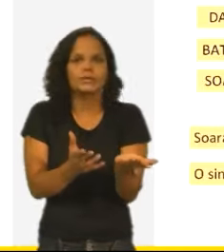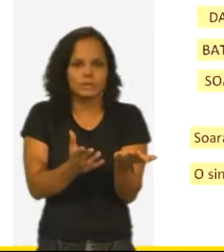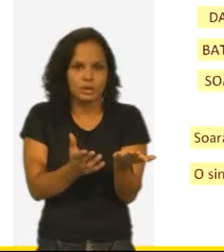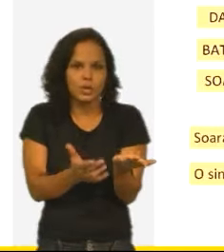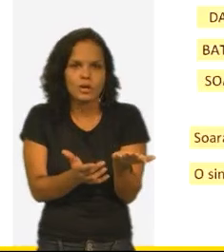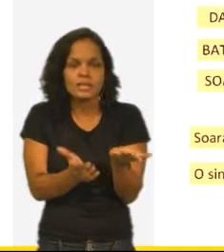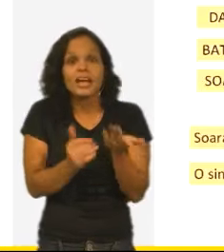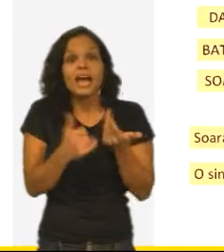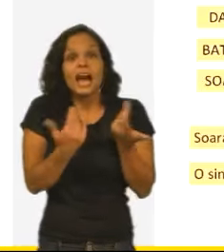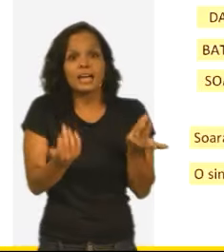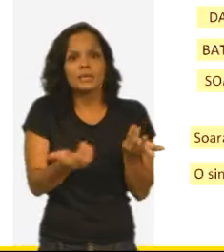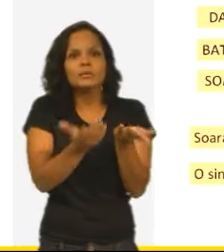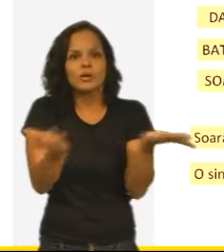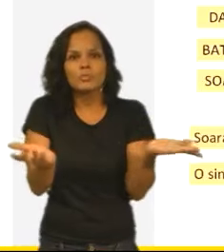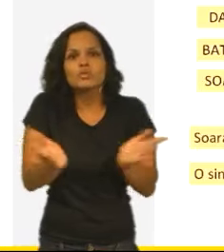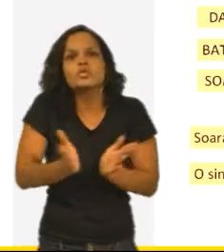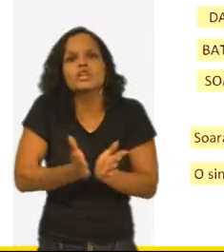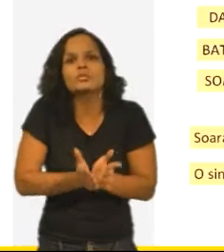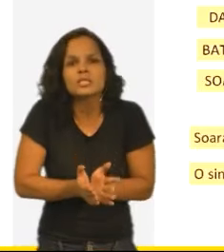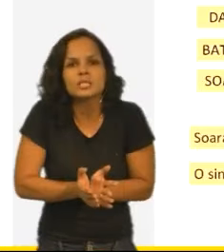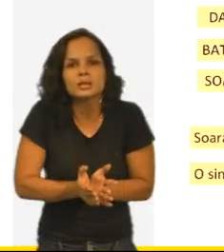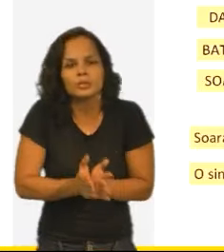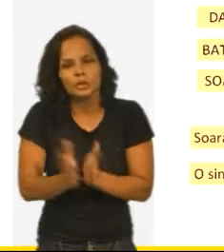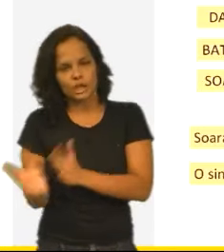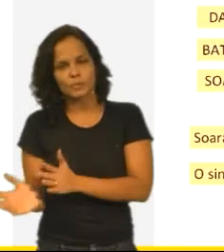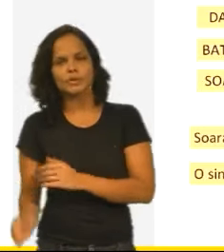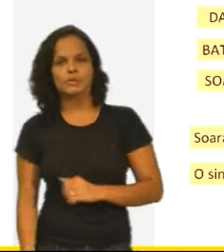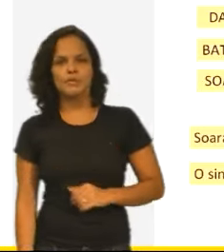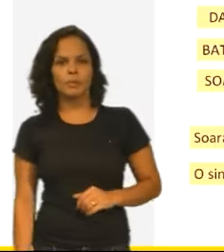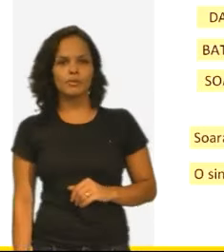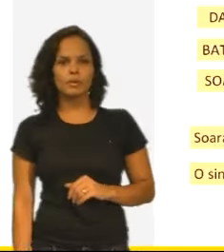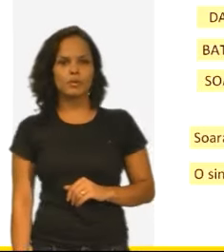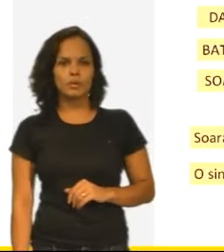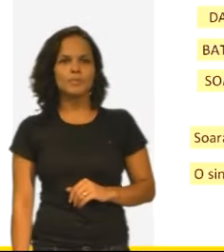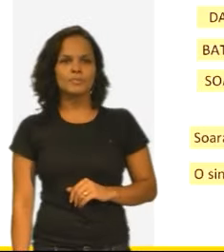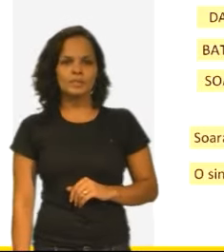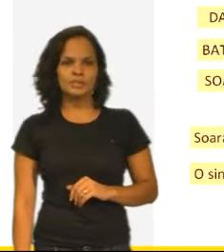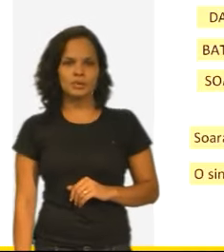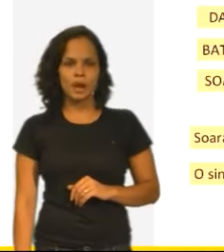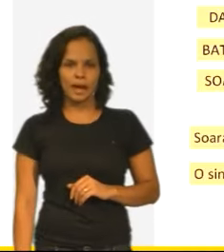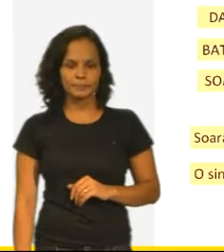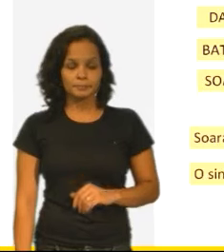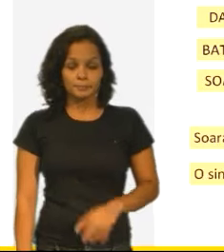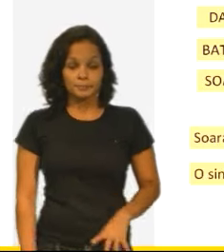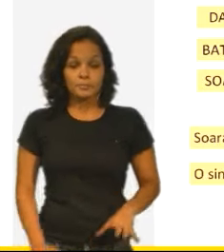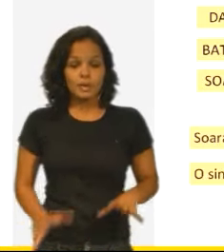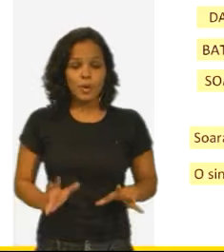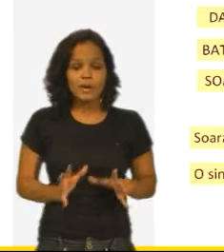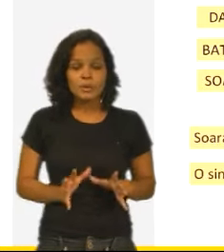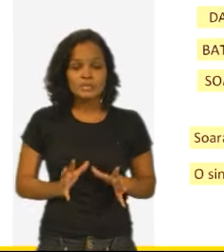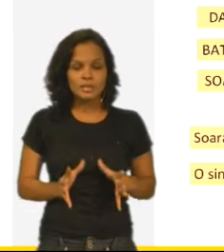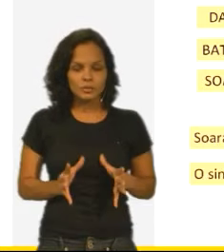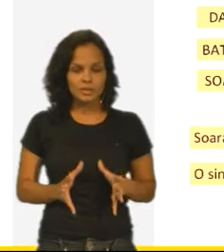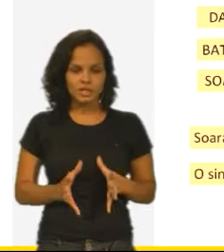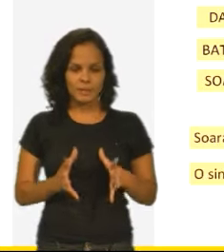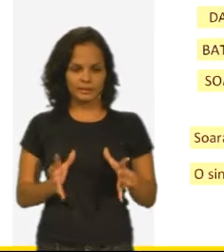outra coisa, aí eu tenho como sujeito o sino. E por isso o verbo ficou no singular. Uma coisa que eu queria chamar a